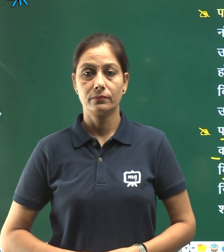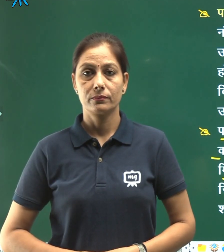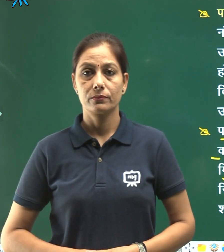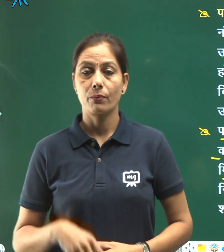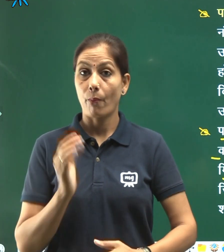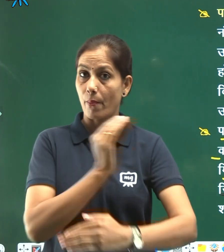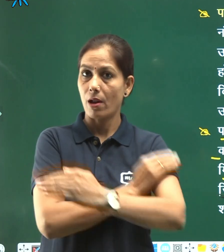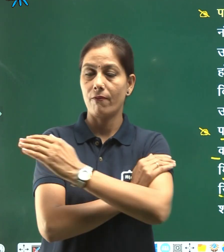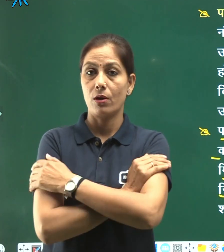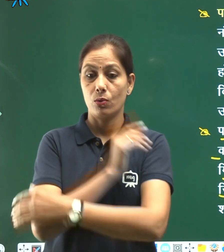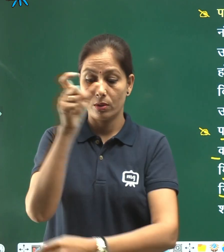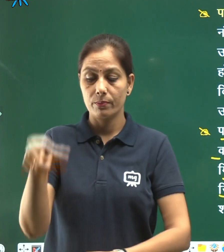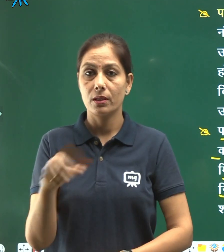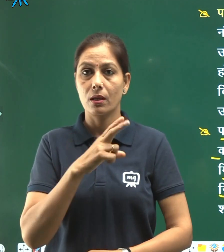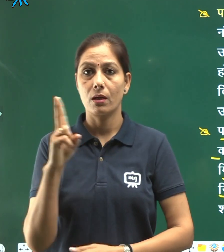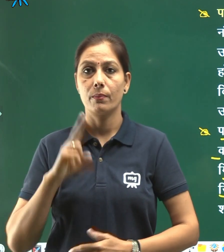लुट्टन सिंह